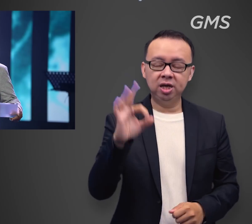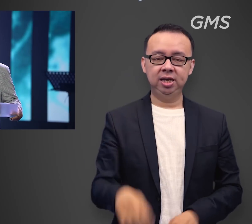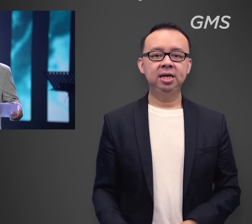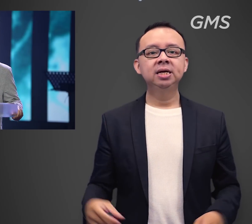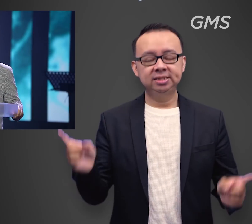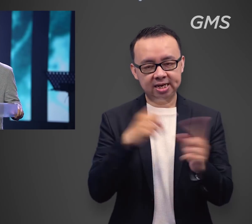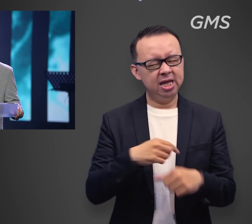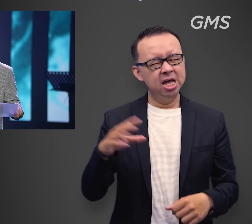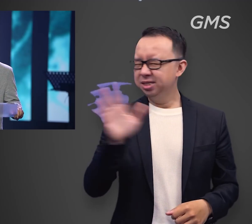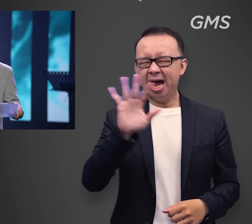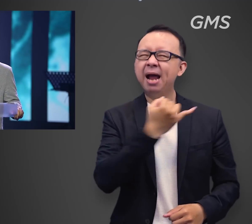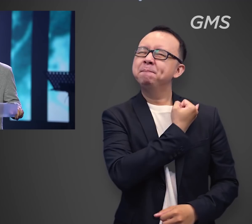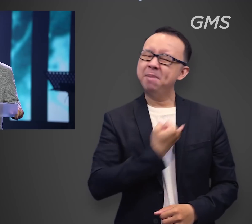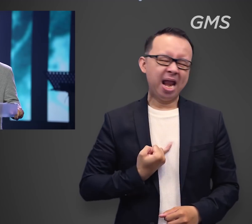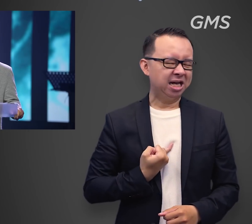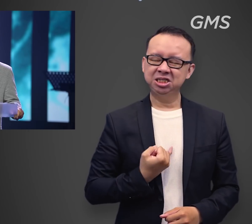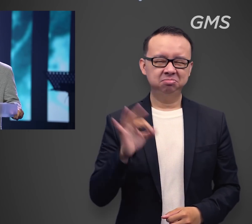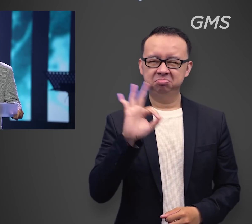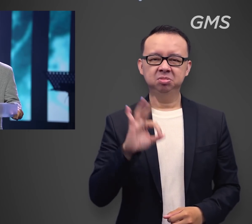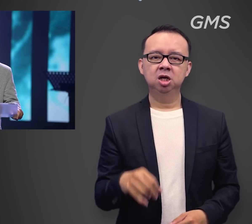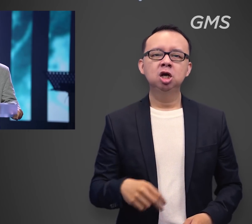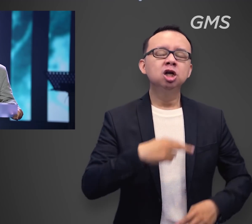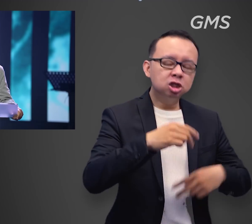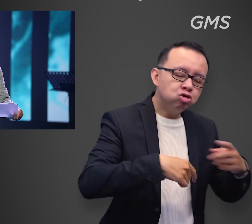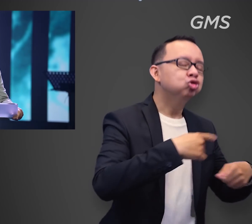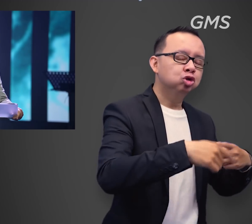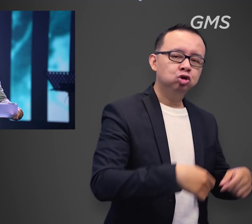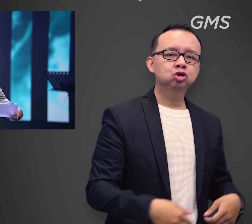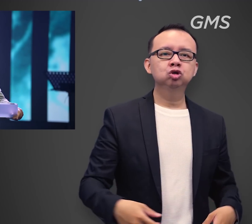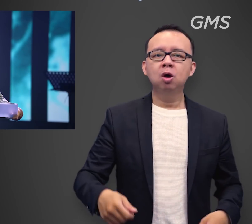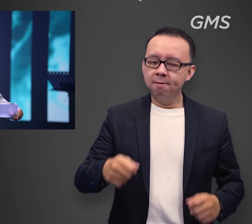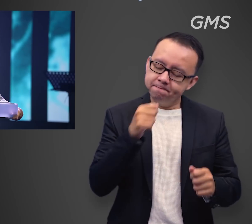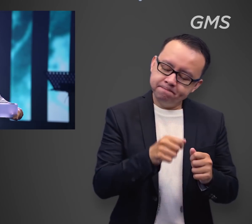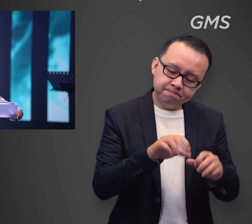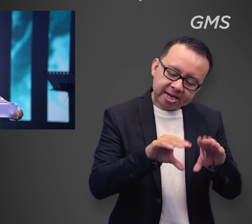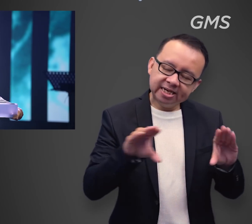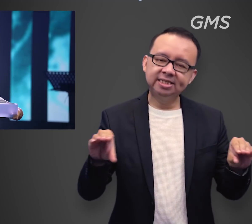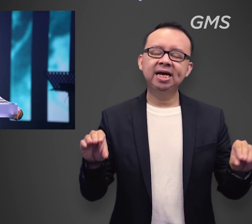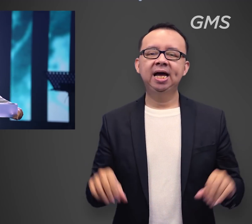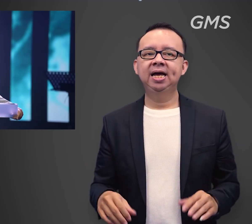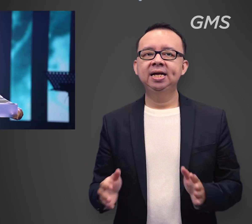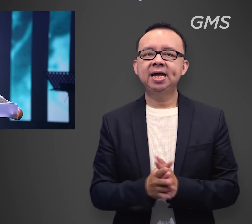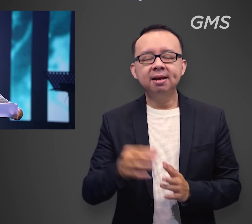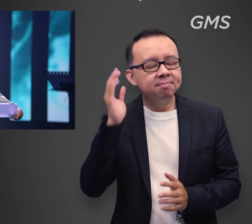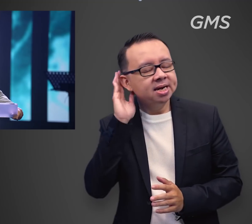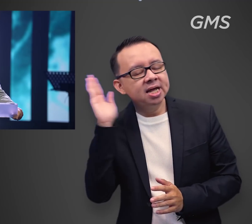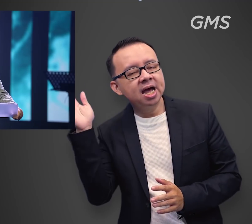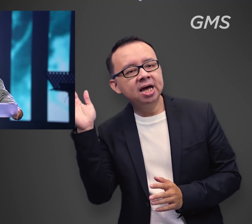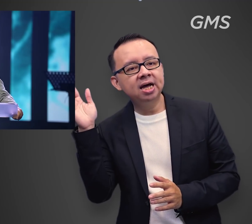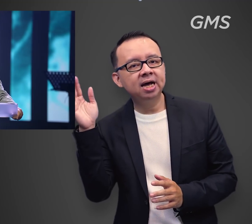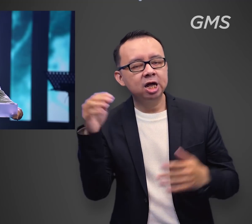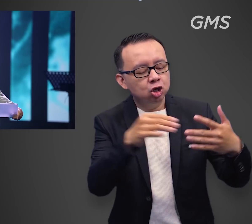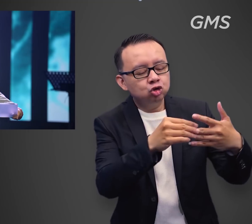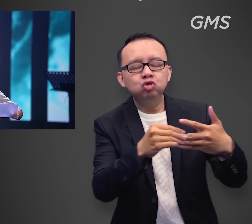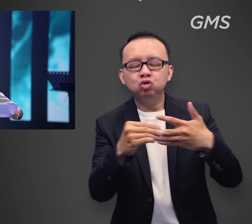malas, teruslah bekerja, teruslah berusaha. Sampai Anda mulai mendengar tuntunan demi tuntunan yang Tuhan lakukan. Dan Anda